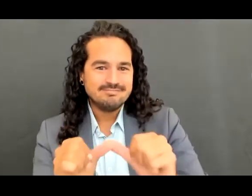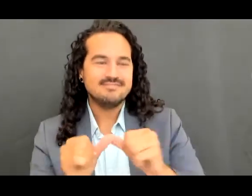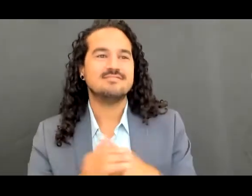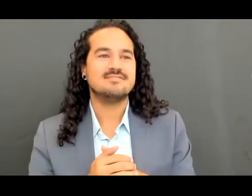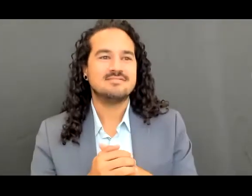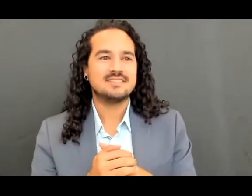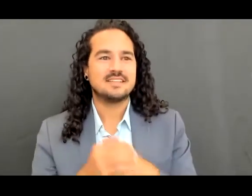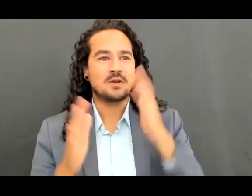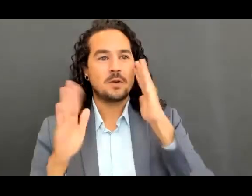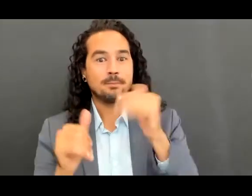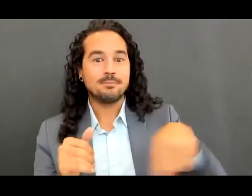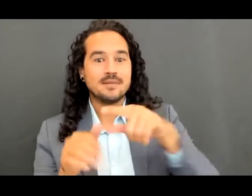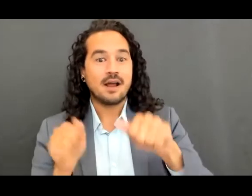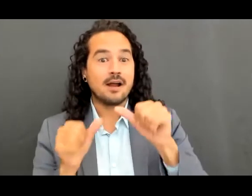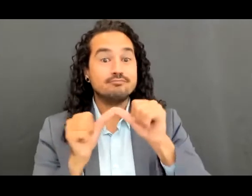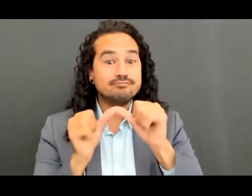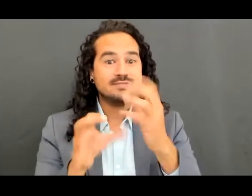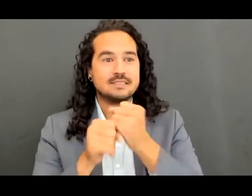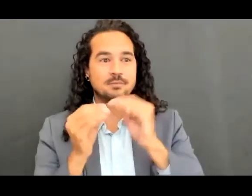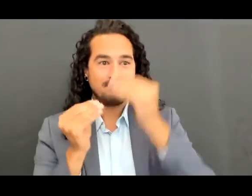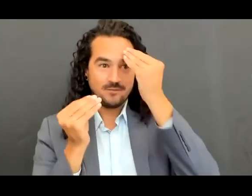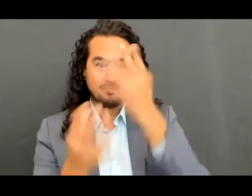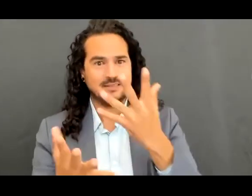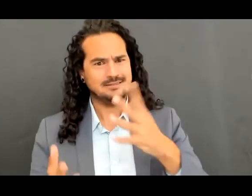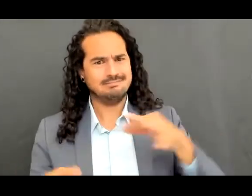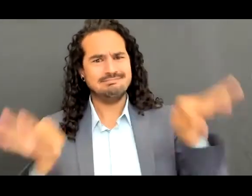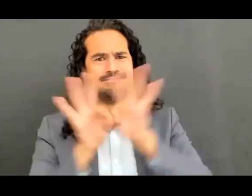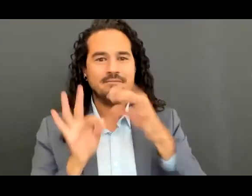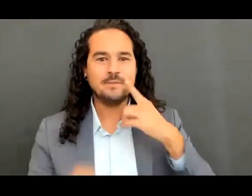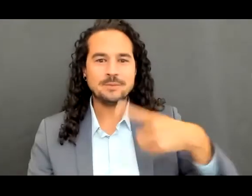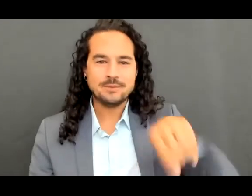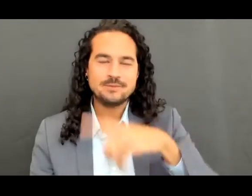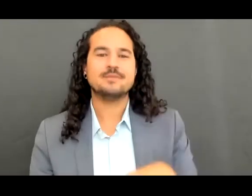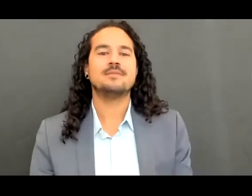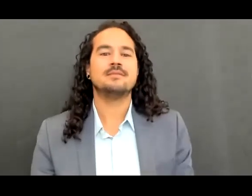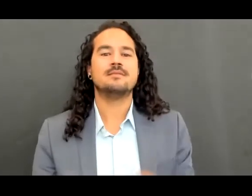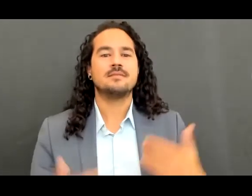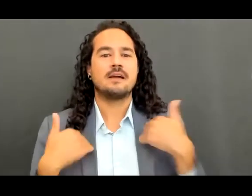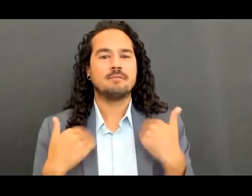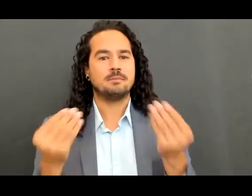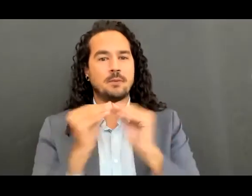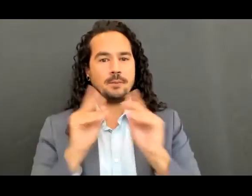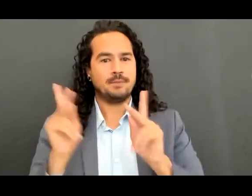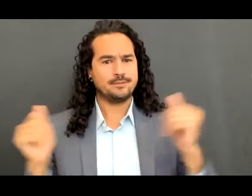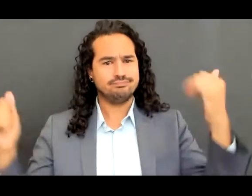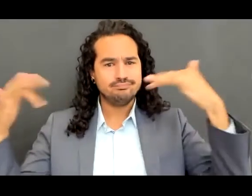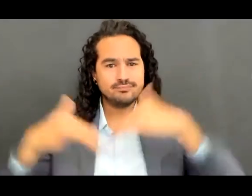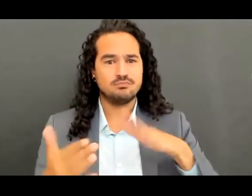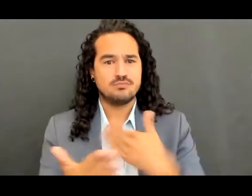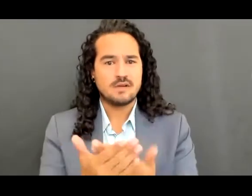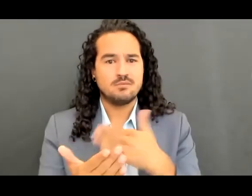más y les demos más información. Hemos estado teniendo más gente entrando aquí en estos